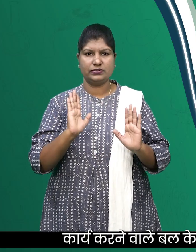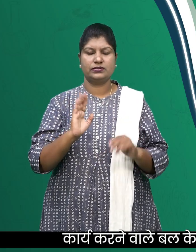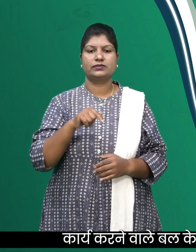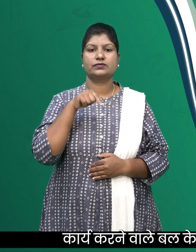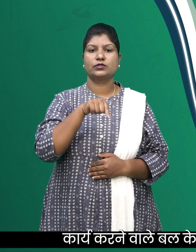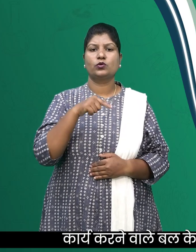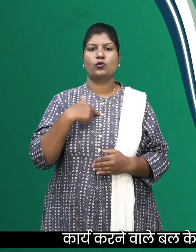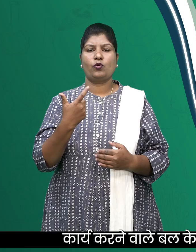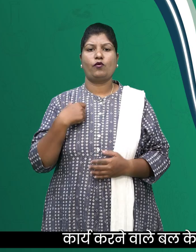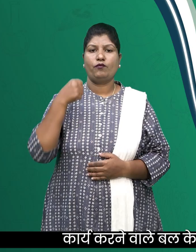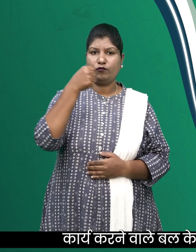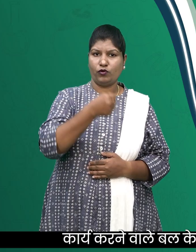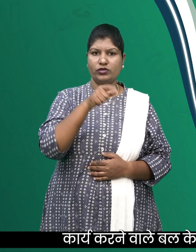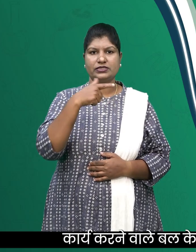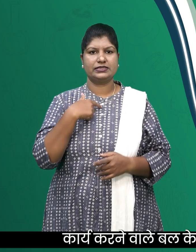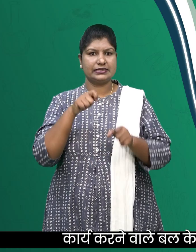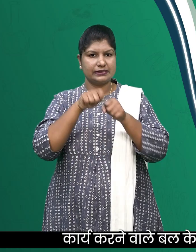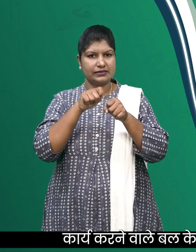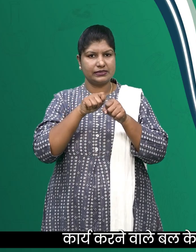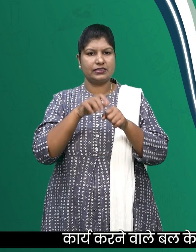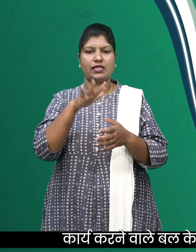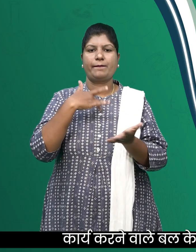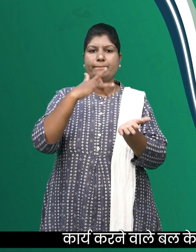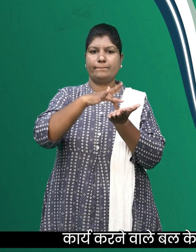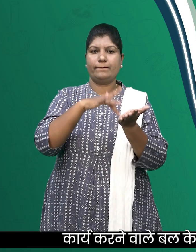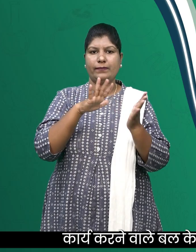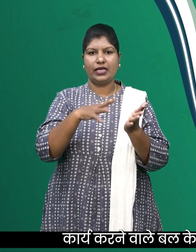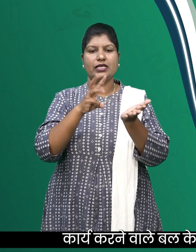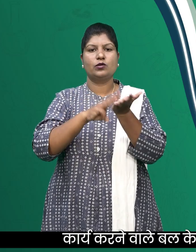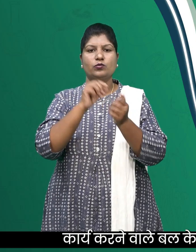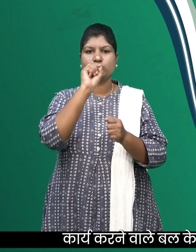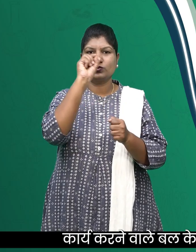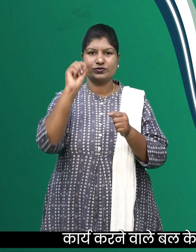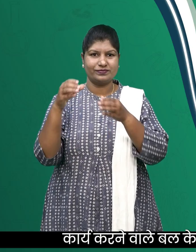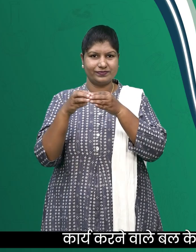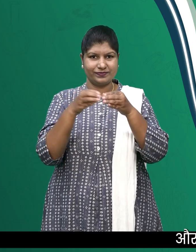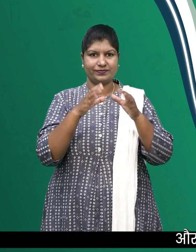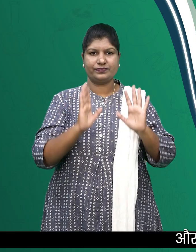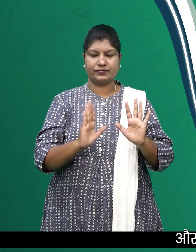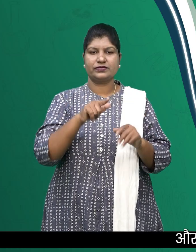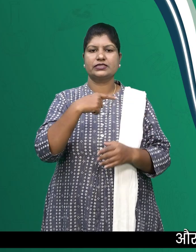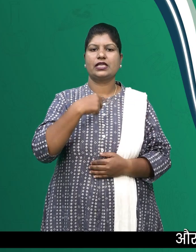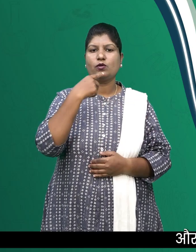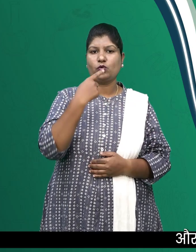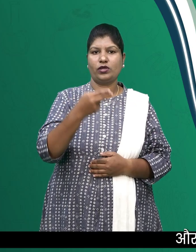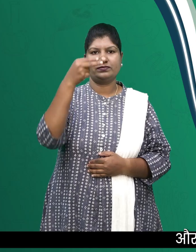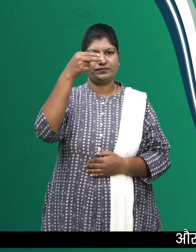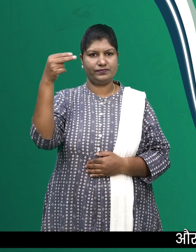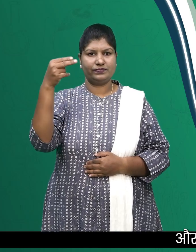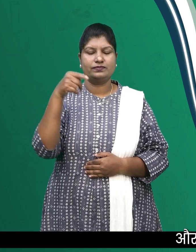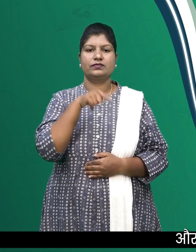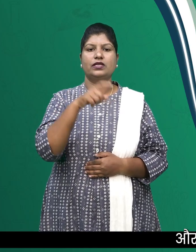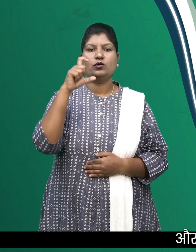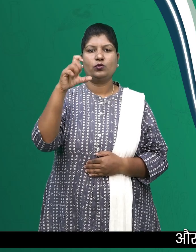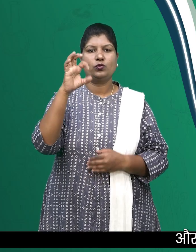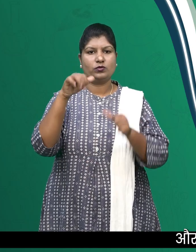कार्य करने वाले बल के कारण बड़े आकार के कणों का निर्माण किया और उन्हें